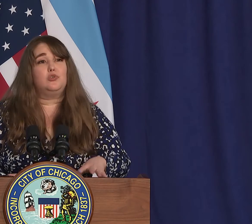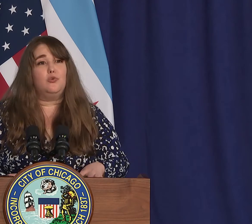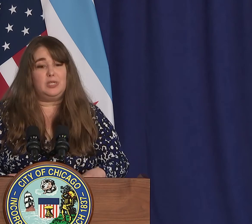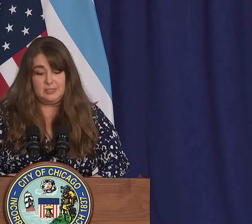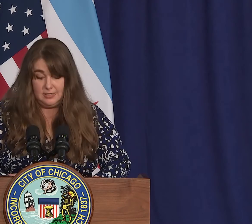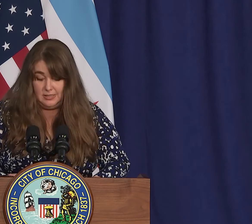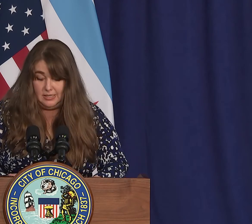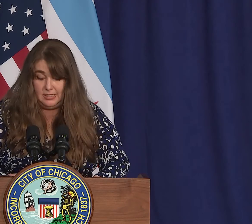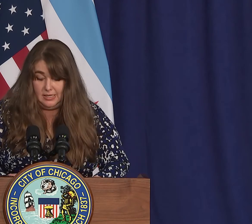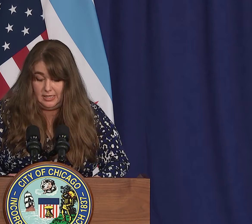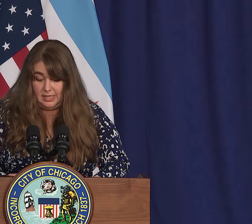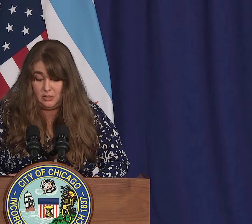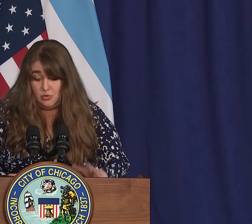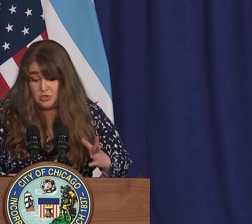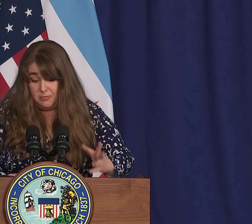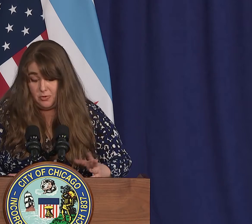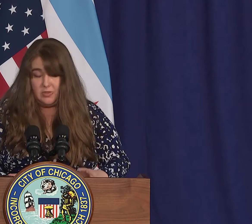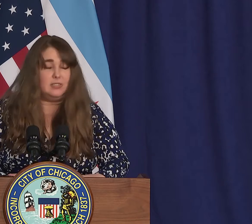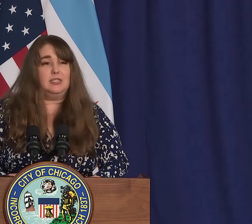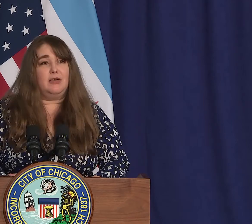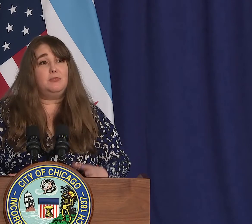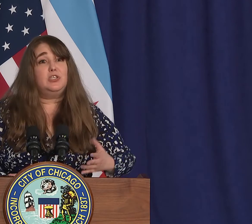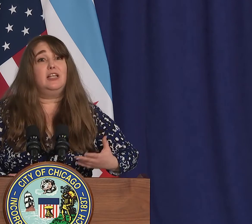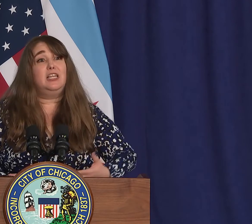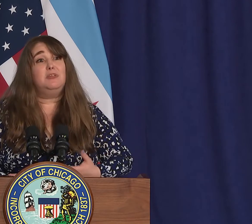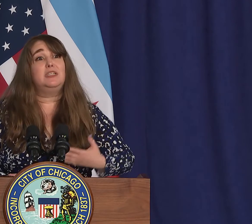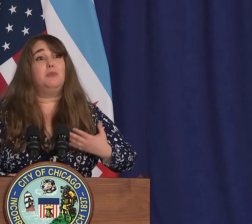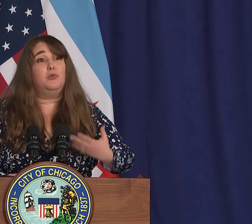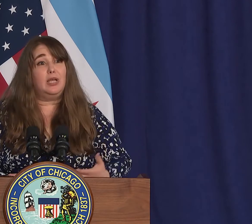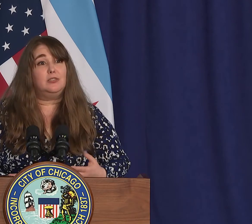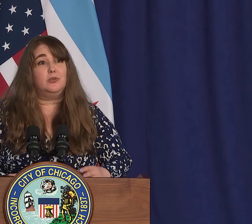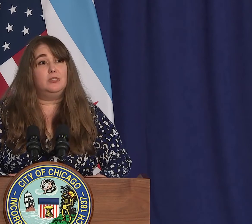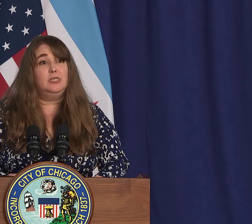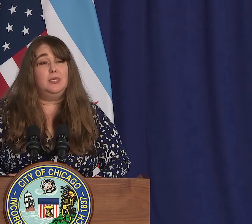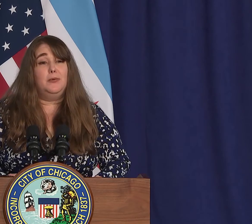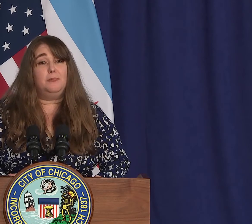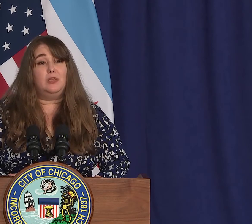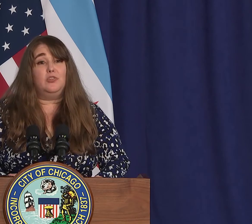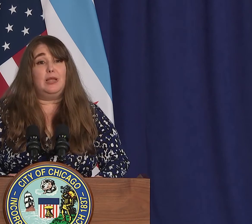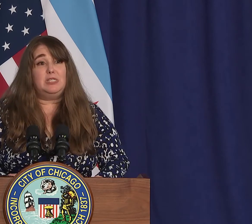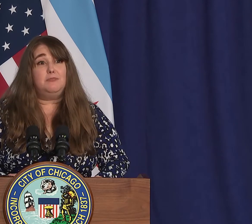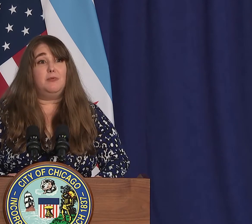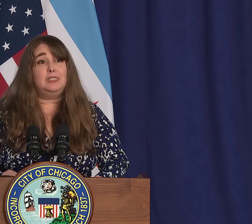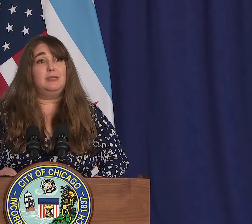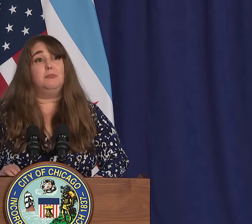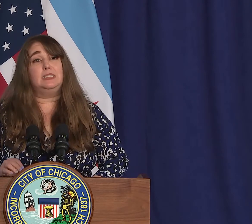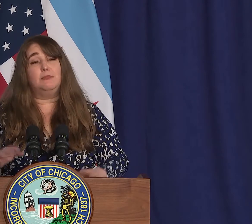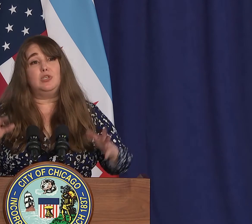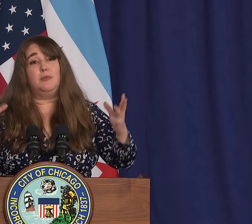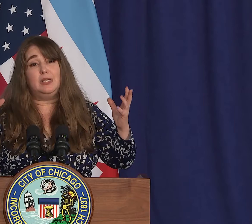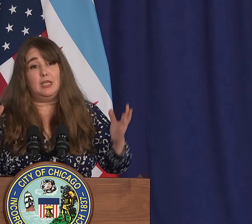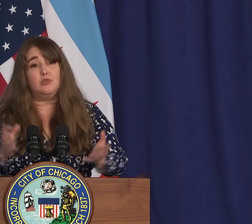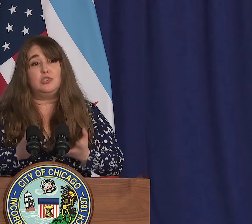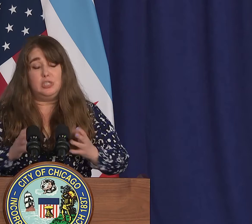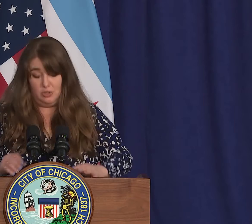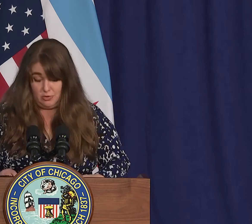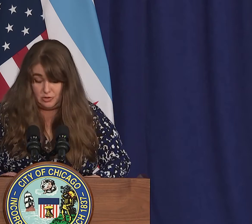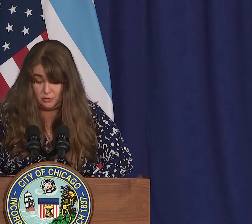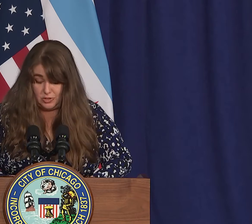con nuestros jóvenes en los deportes. Sabemos que el clima está mejorando, pero de la misma vez empezamos a